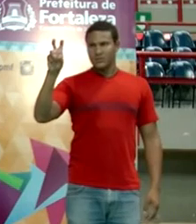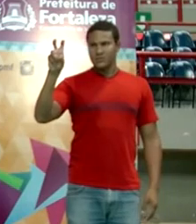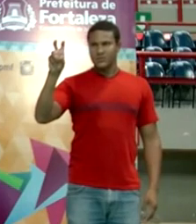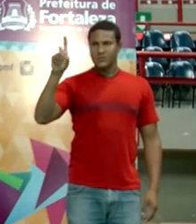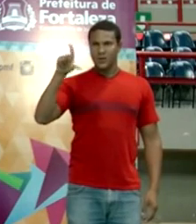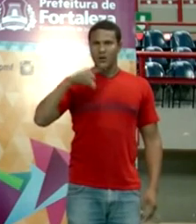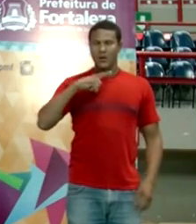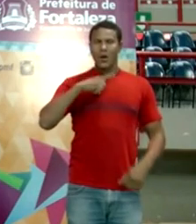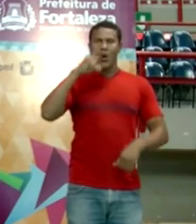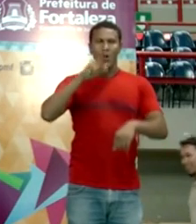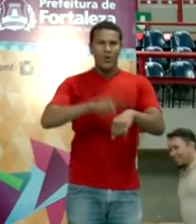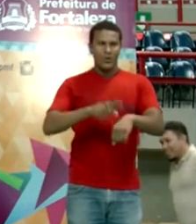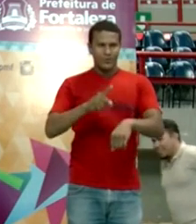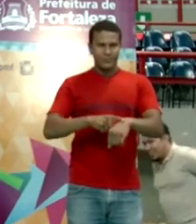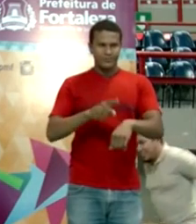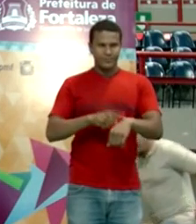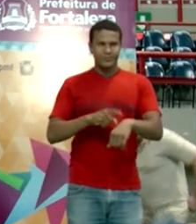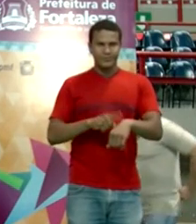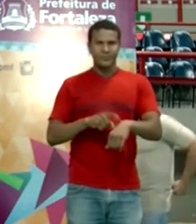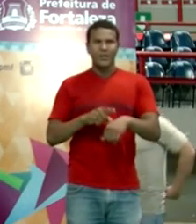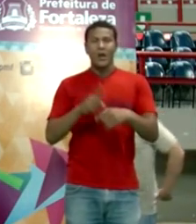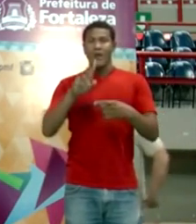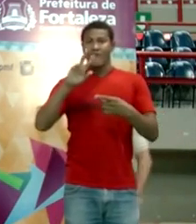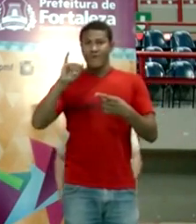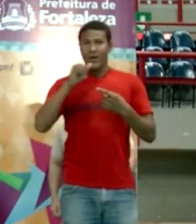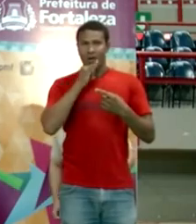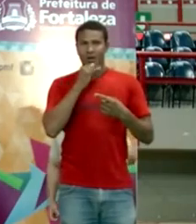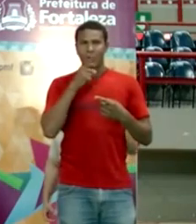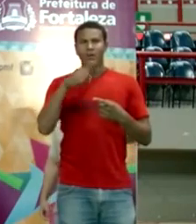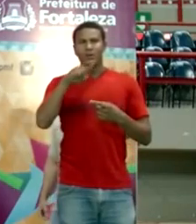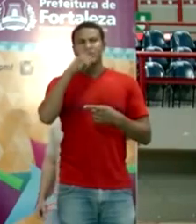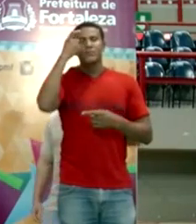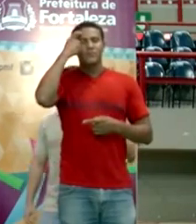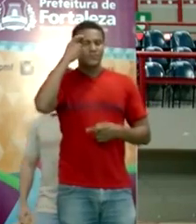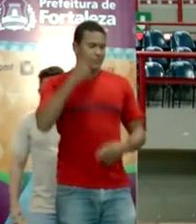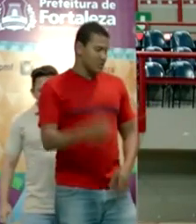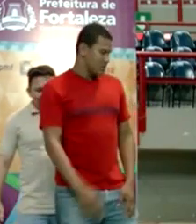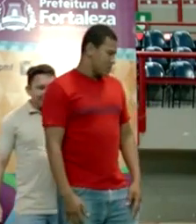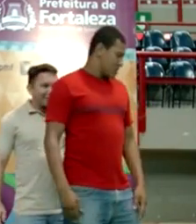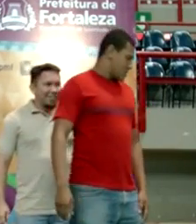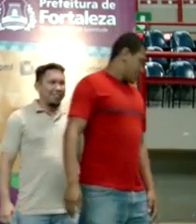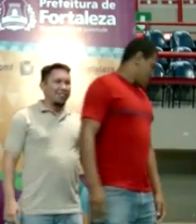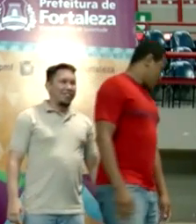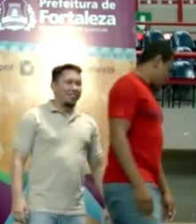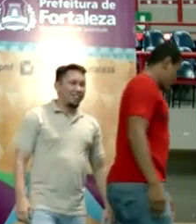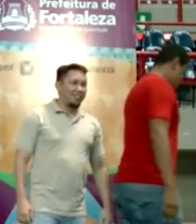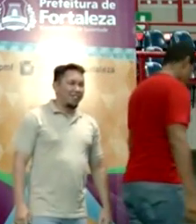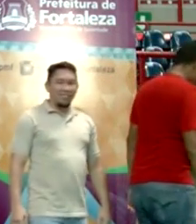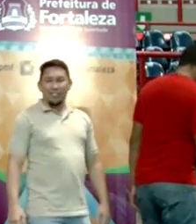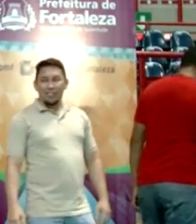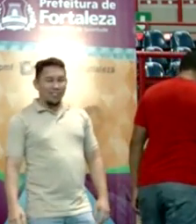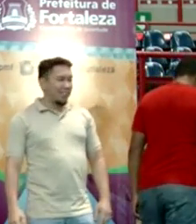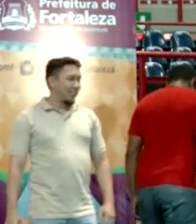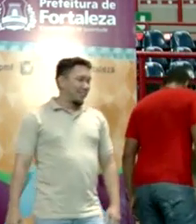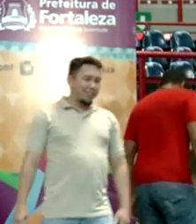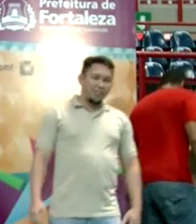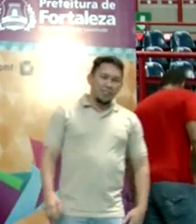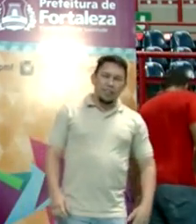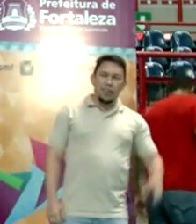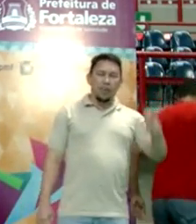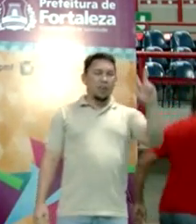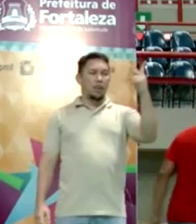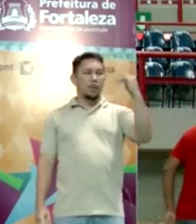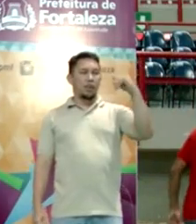a uma hora dessas, você vai saber porque que eu estou insistindo tanto com essa história de hipertexto.